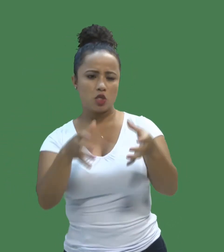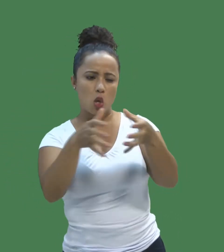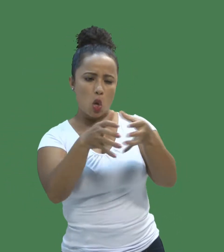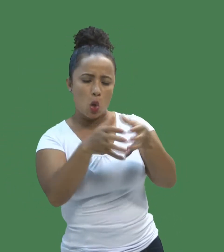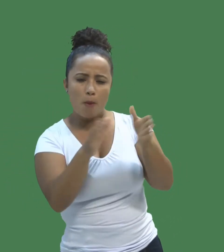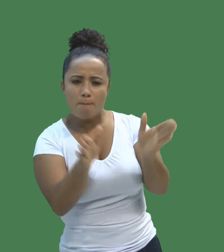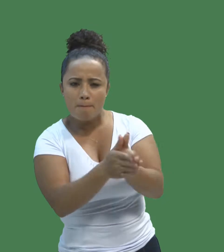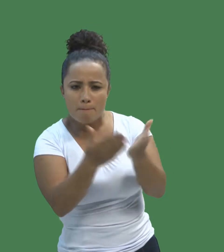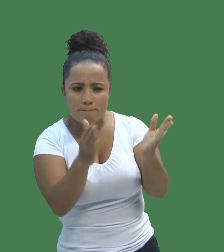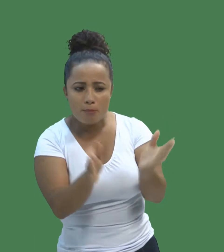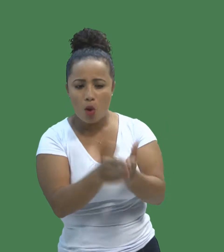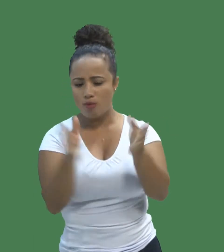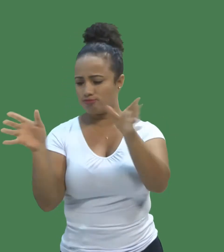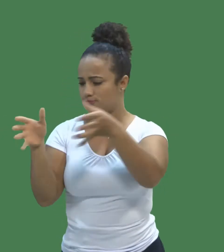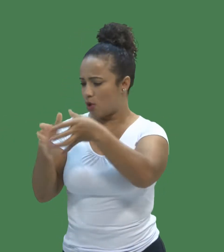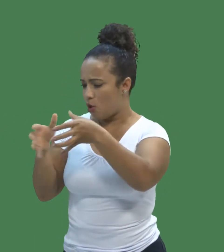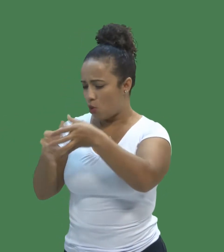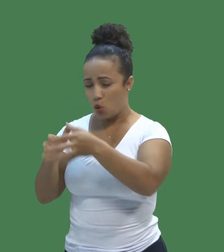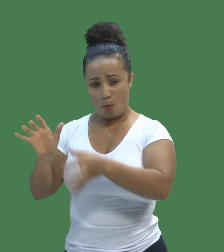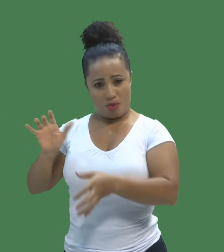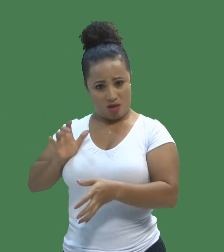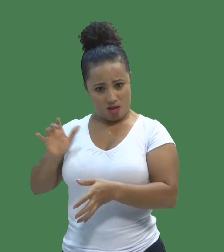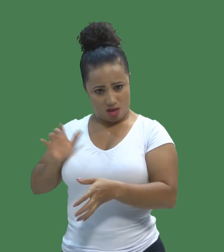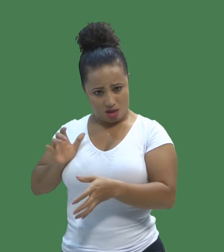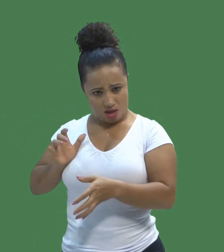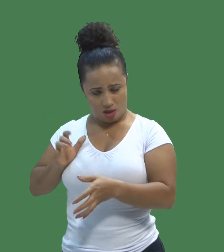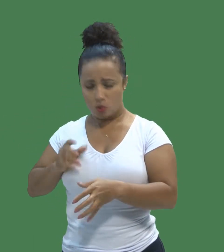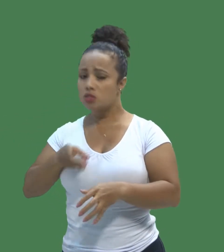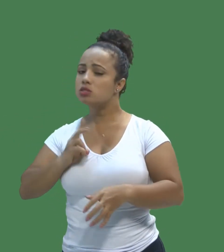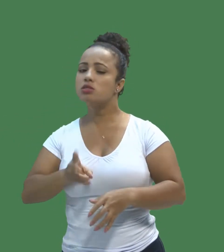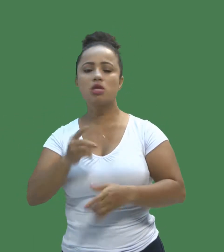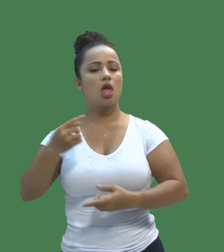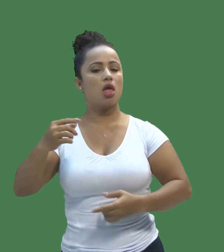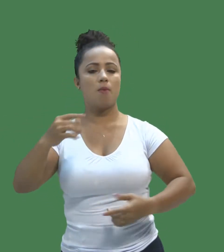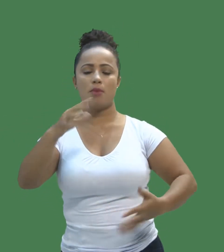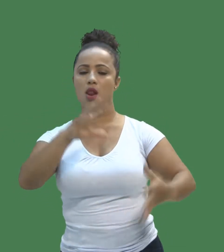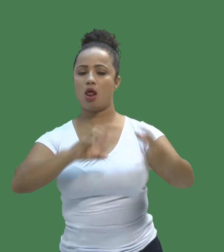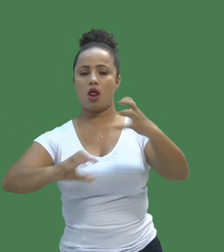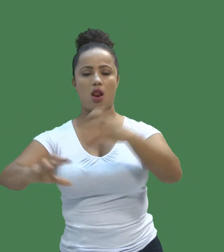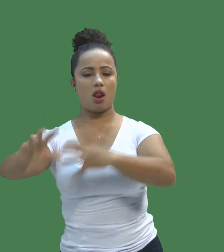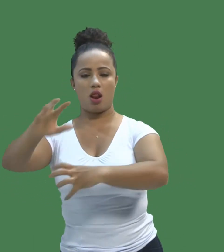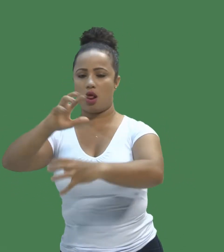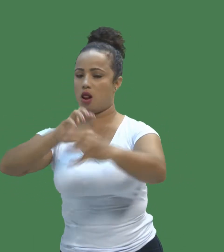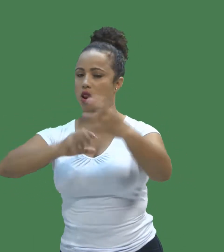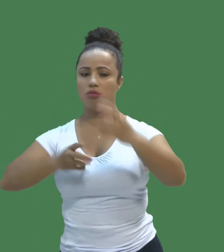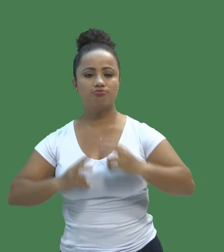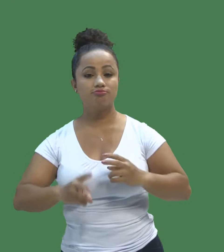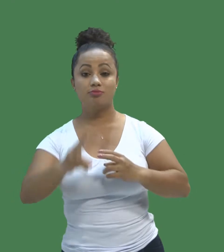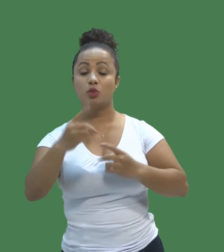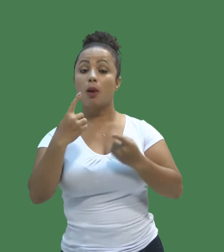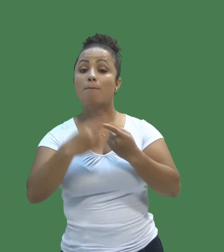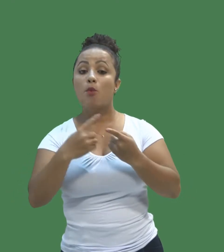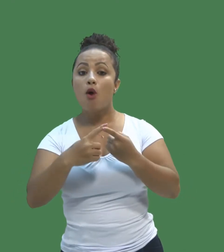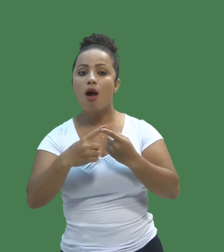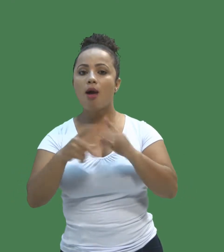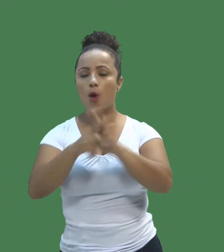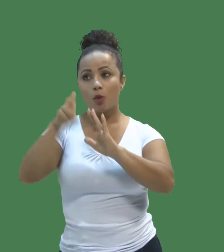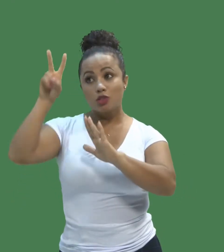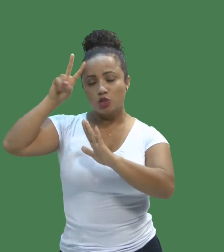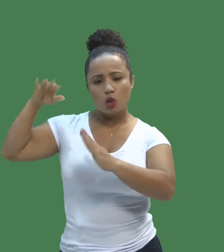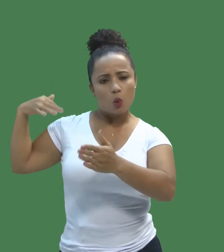constante, na medida em que, historicamente, a classe dominante, senhores de